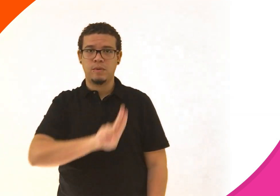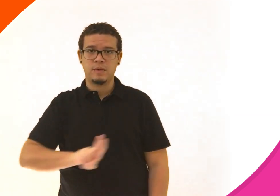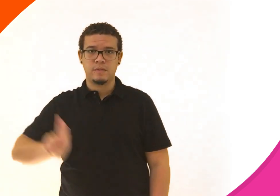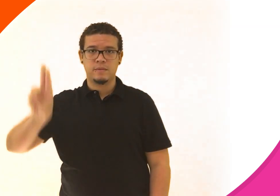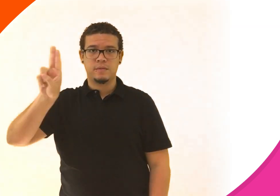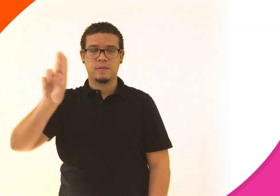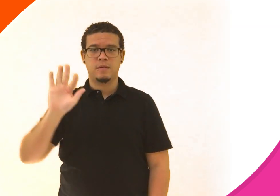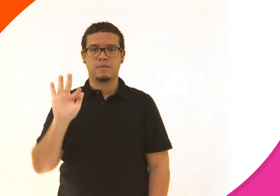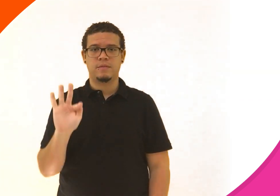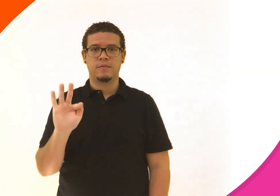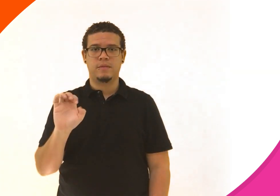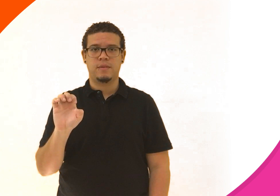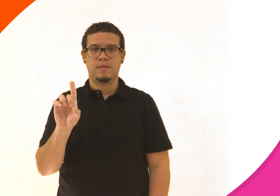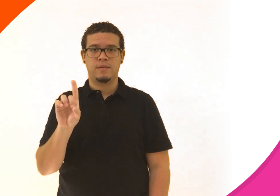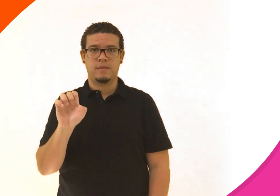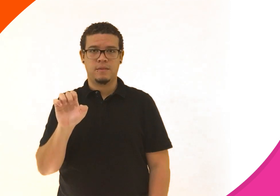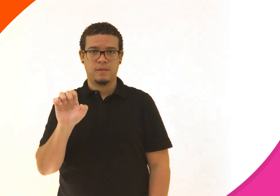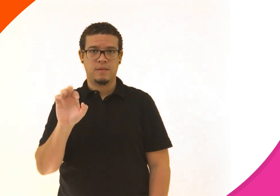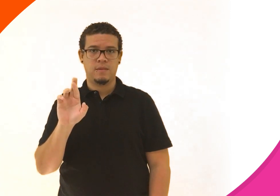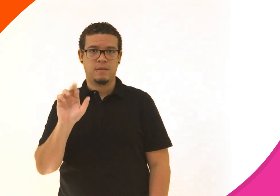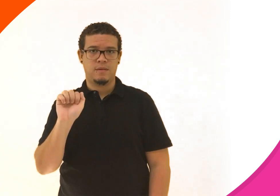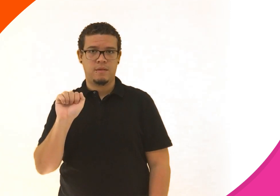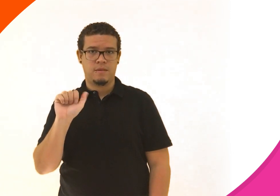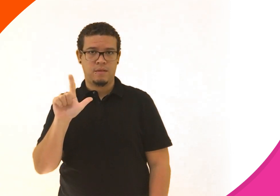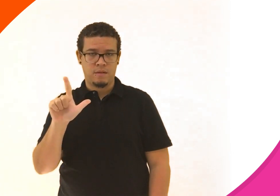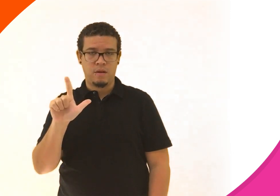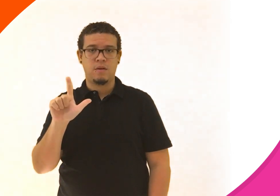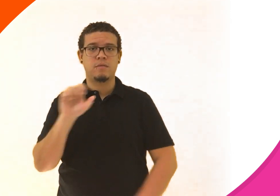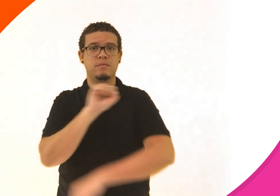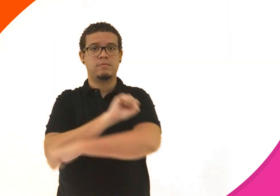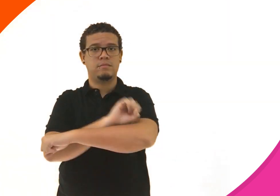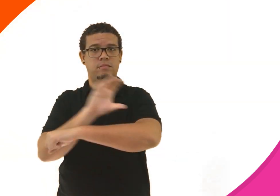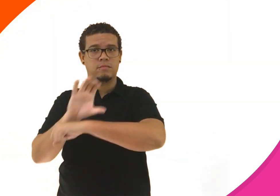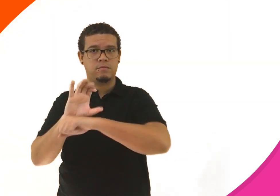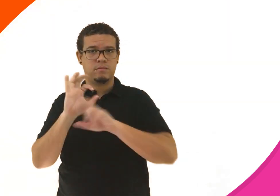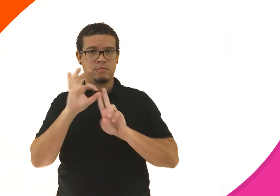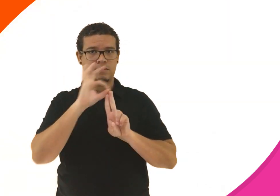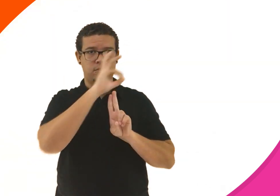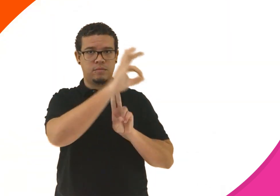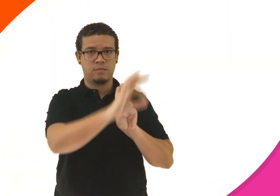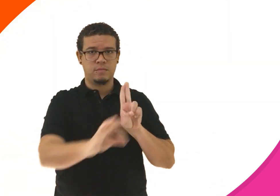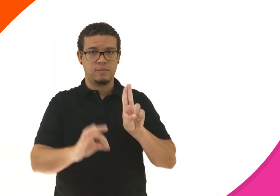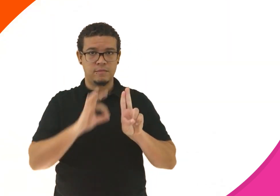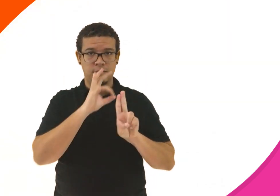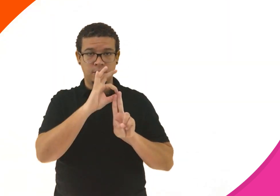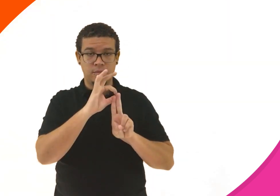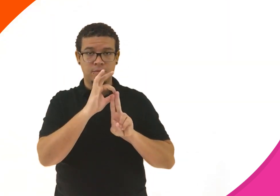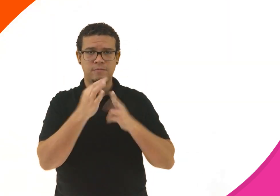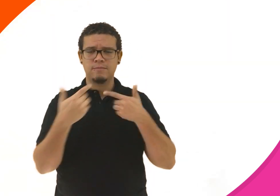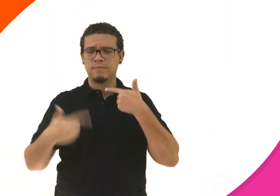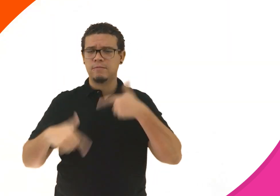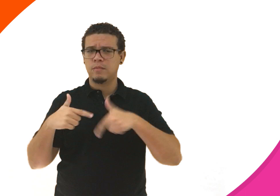Língua Portuguesa, aqui na Universidade Federal de São Carlos, a